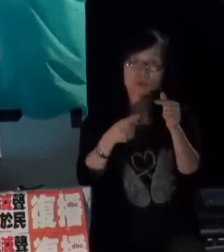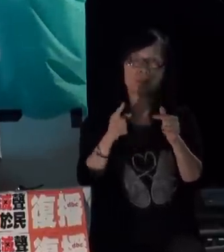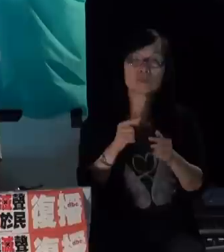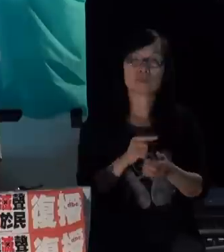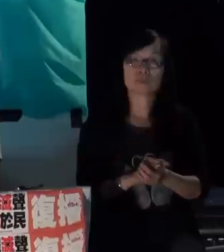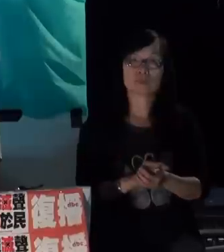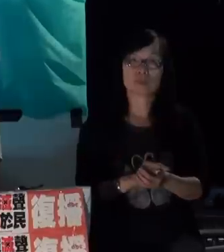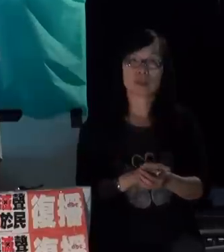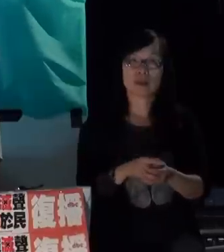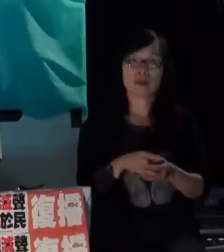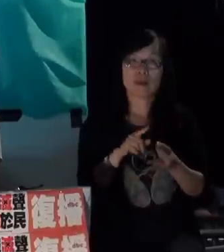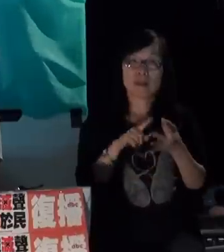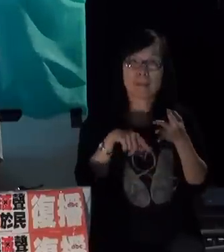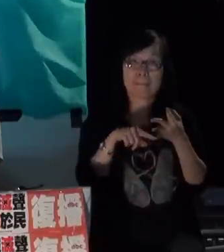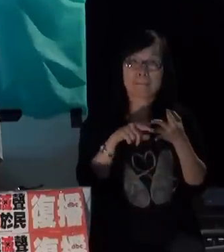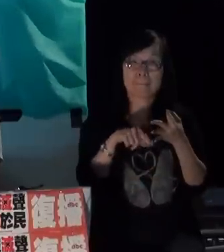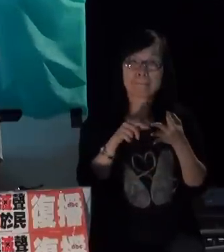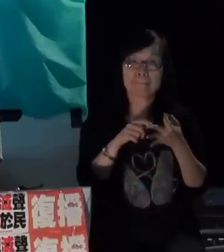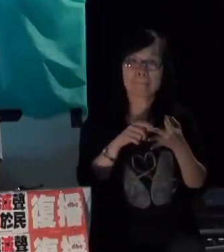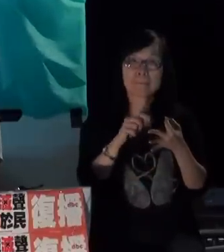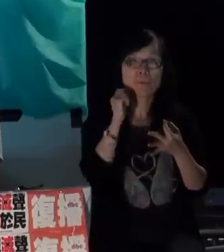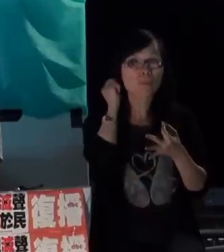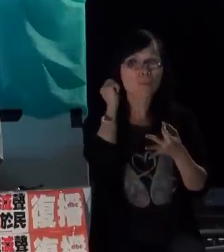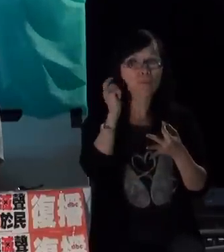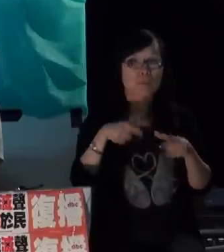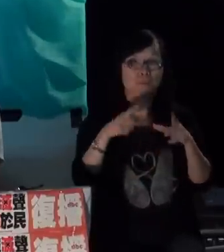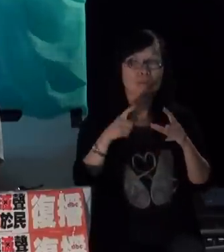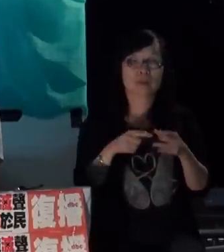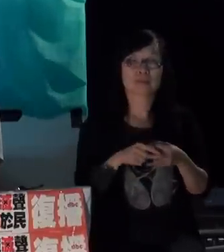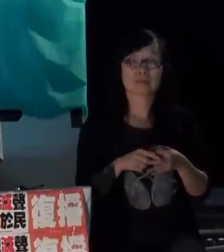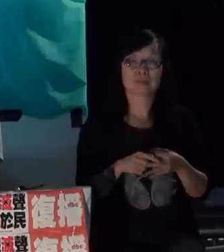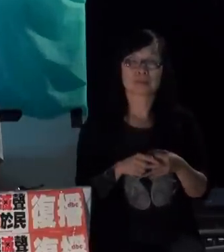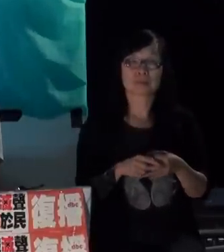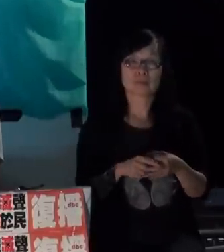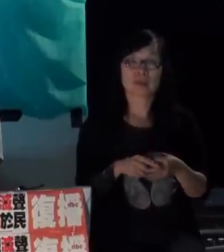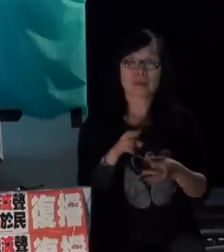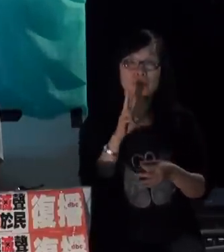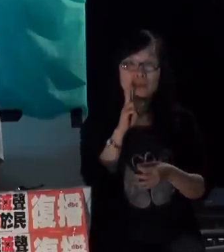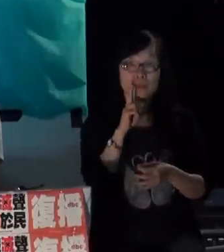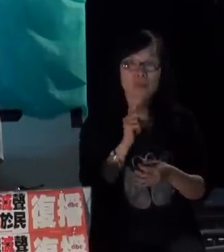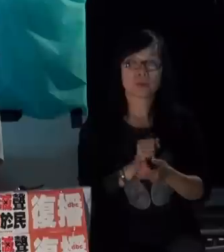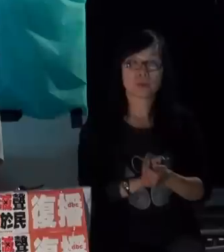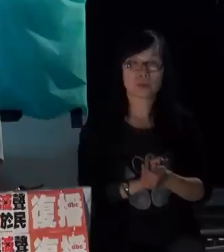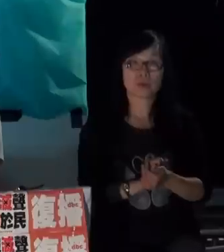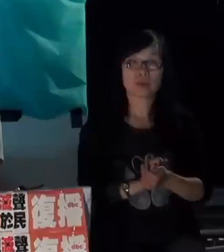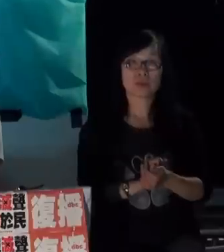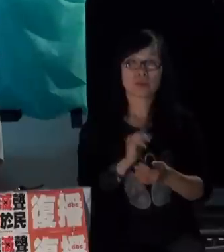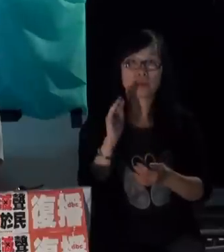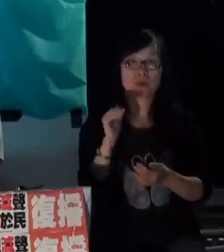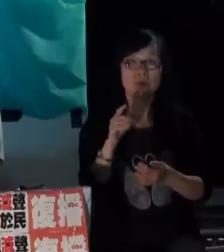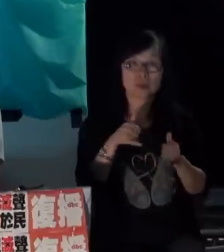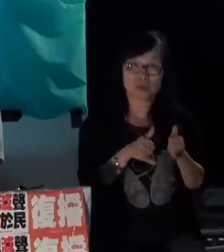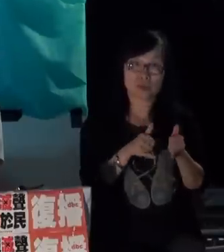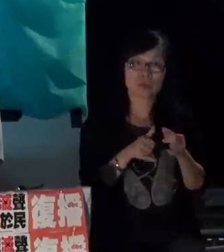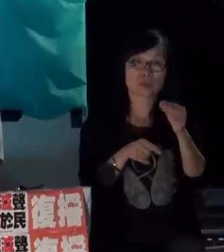娥啊，喺七月嗰陣時講啊，係咪最近都講啊？如果係通過得嘅，追溯